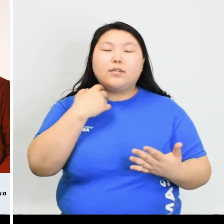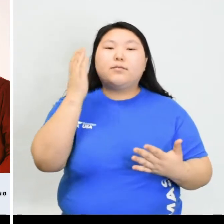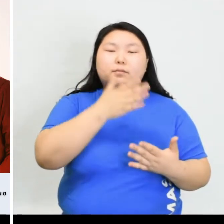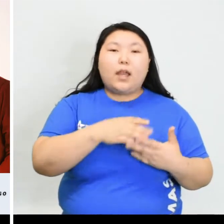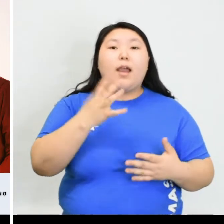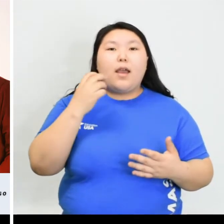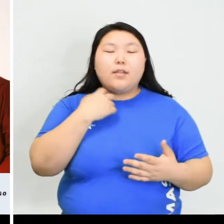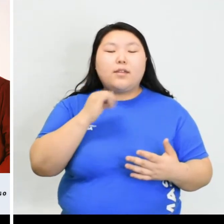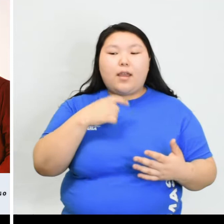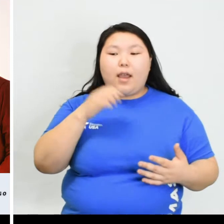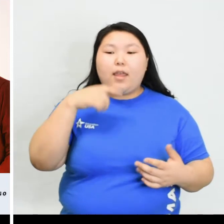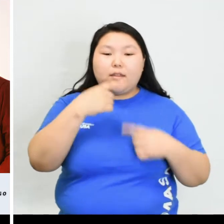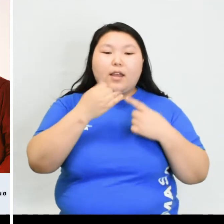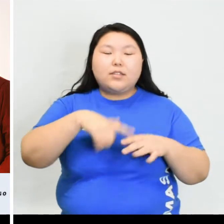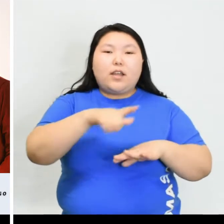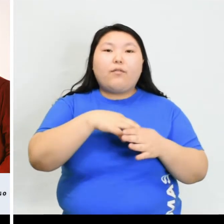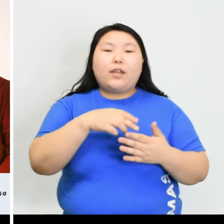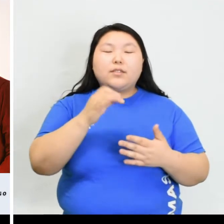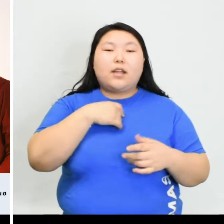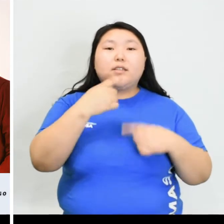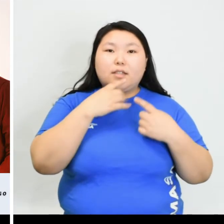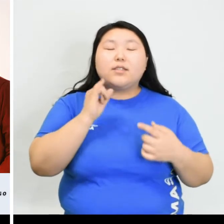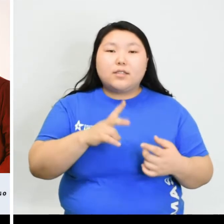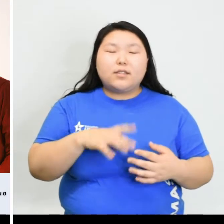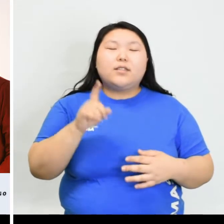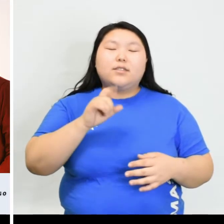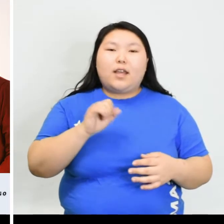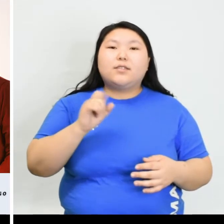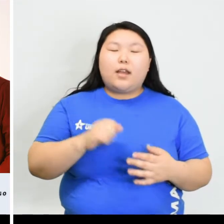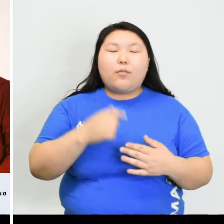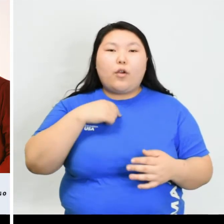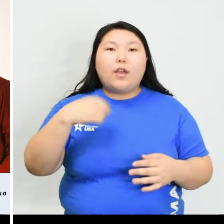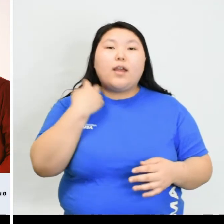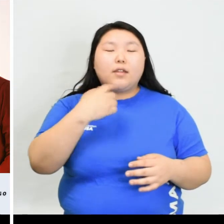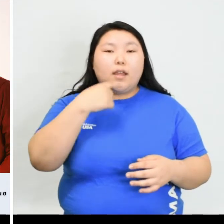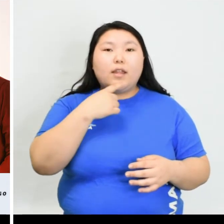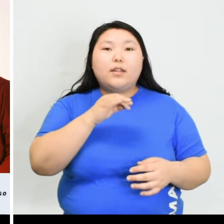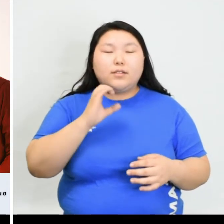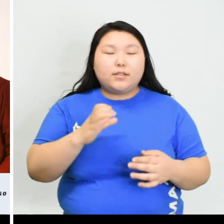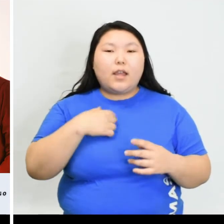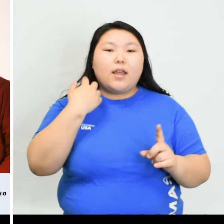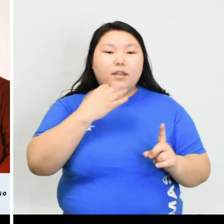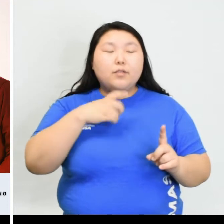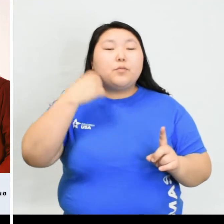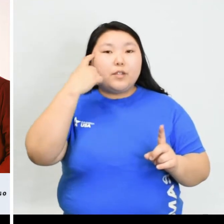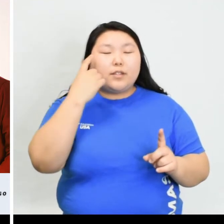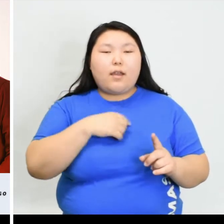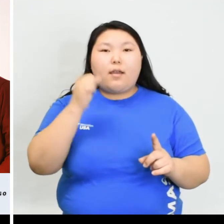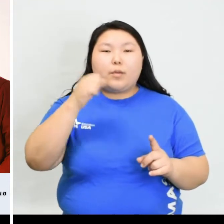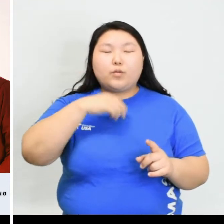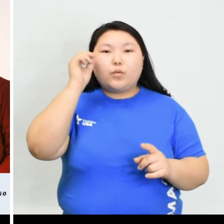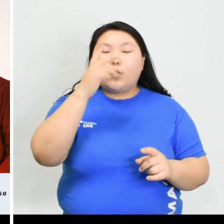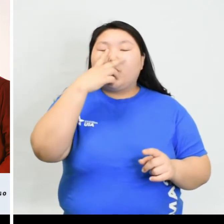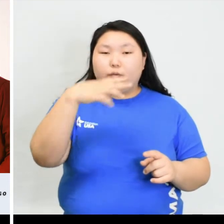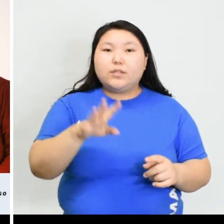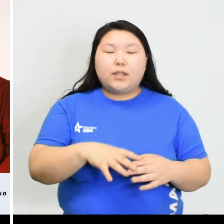юм уу, Англи л тэ. Нөгөө ярьдаг газар, явдаг газар л ярьсан байхгүй юу? Тэгээд за би одоо Англи л шүү дээ. Англи л мэднэ.